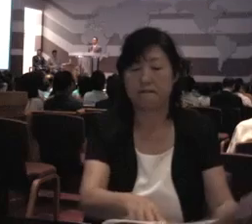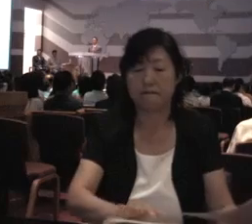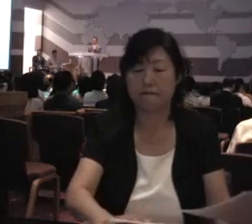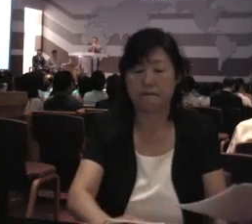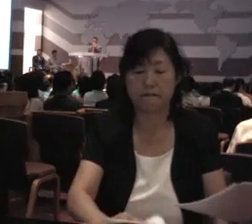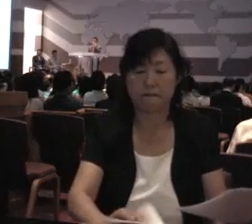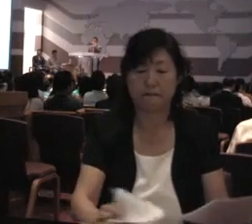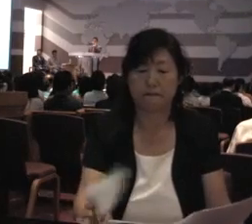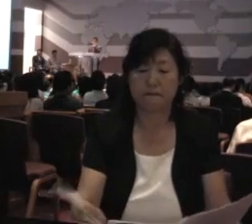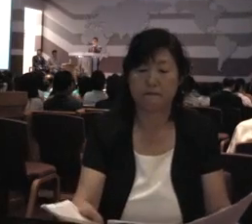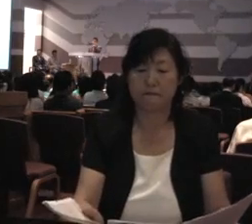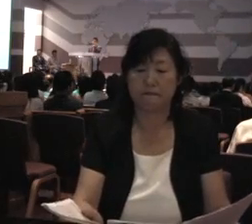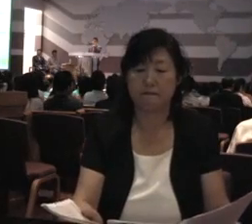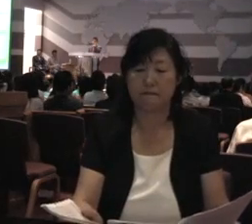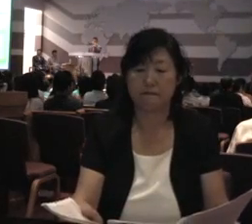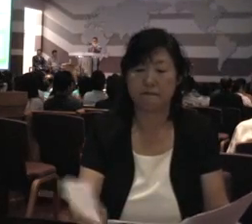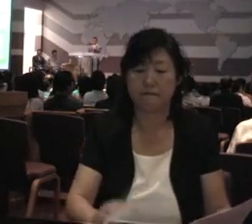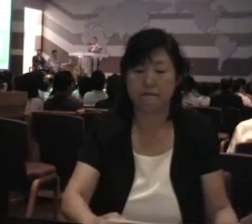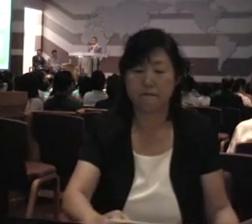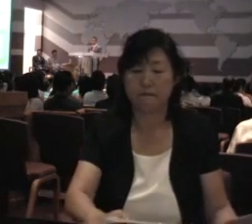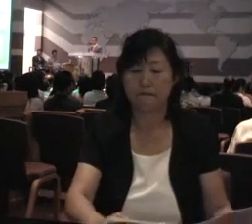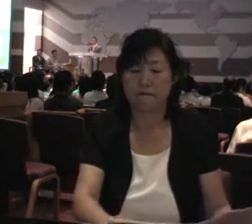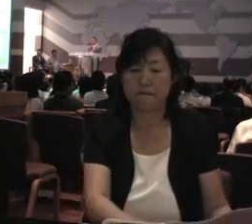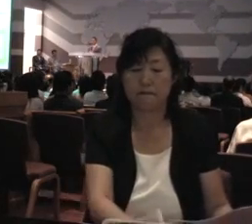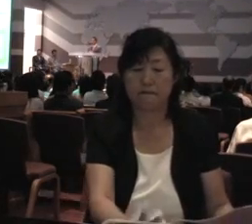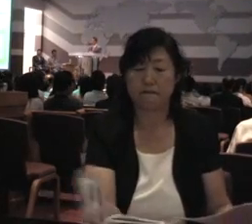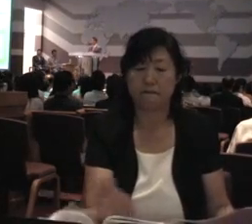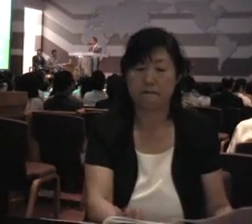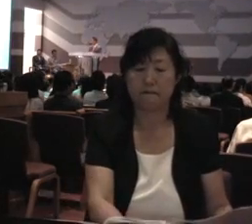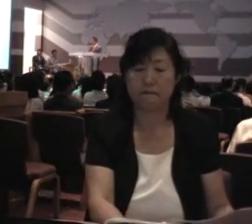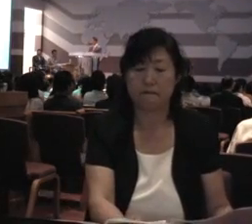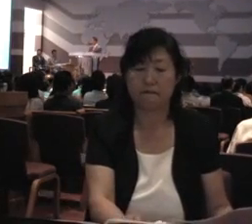이번 9월에 자유롭게 참여할 수 있는 평신도 훈련 과정이 많이 있습니다.